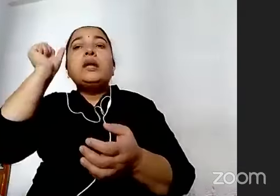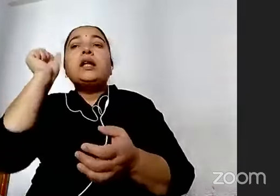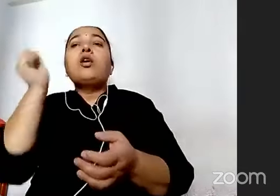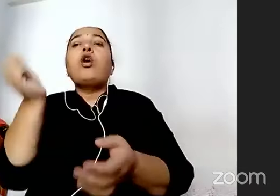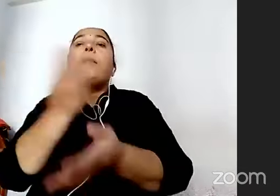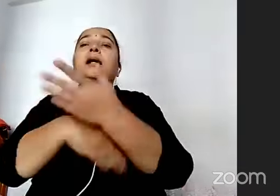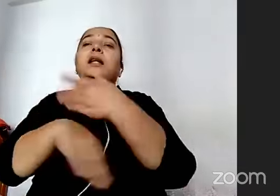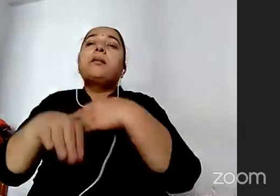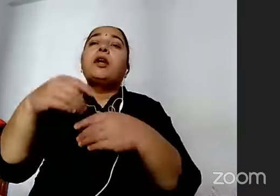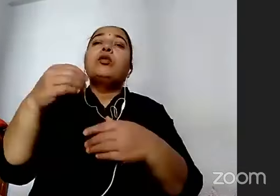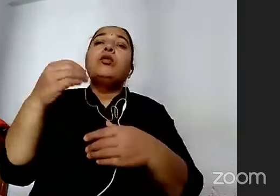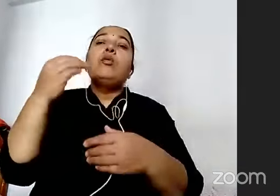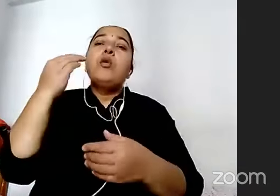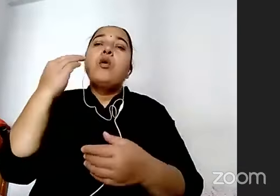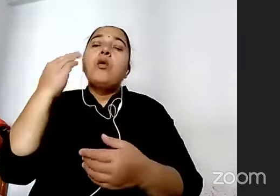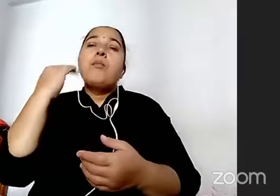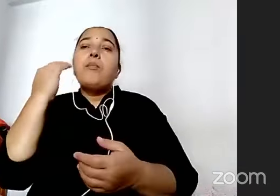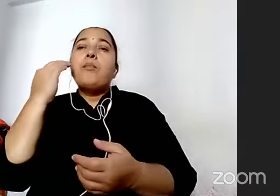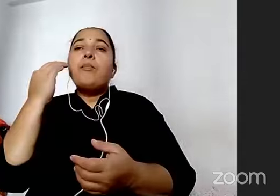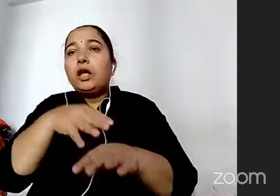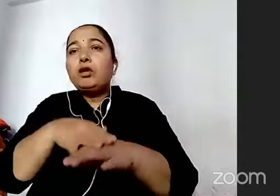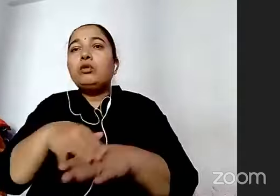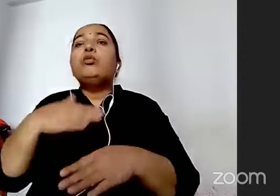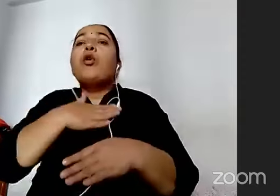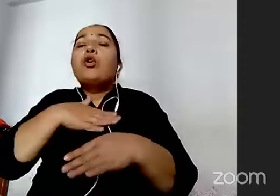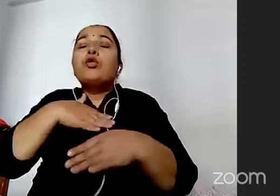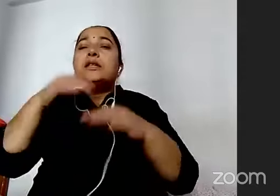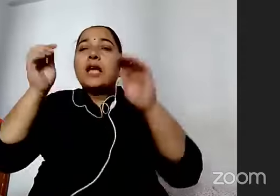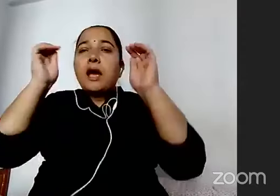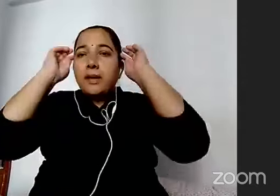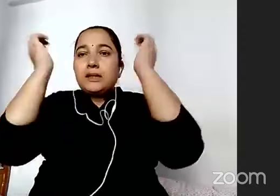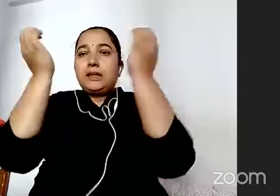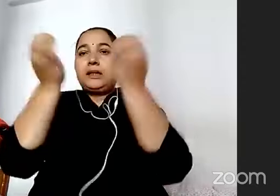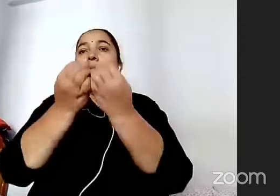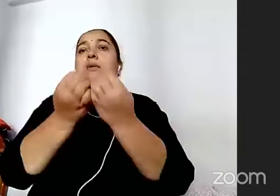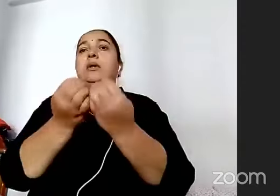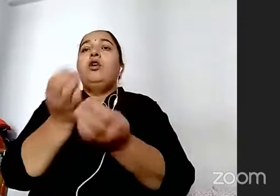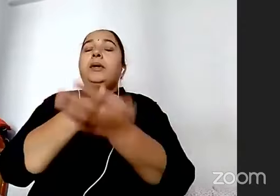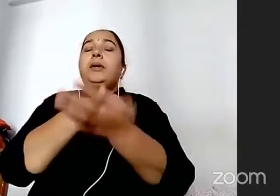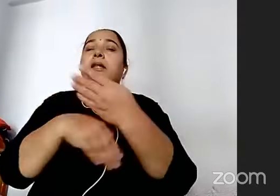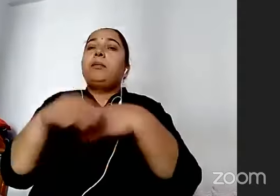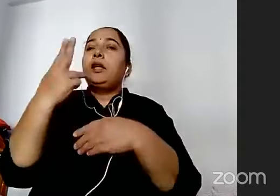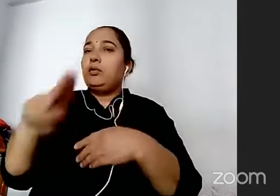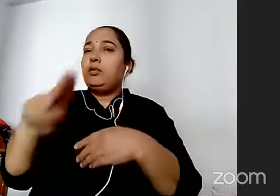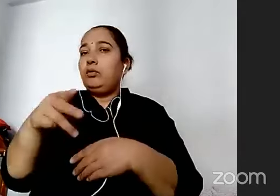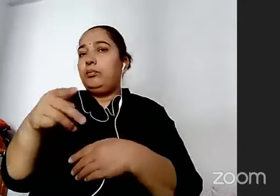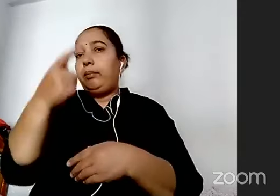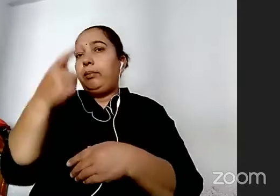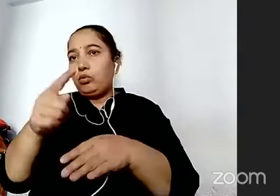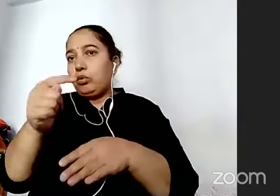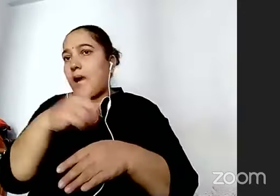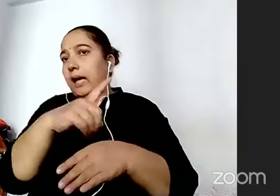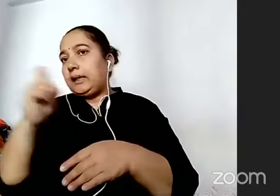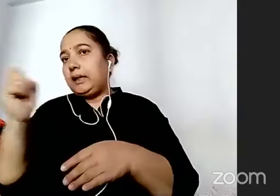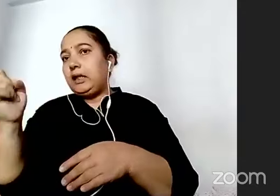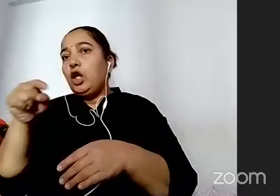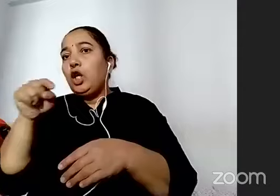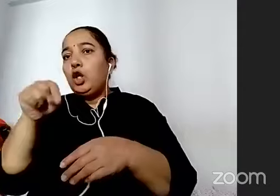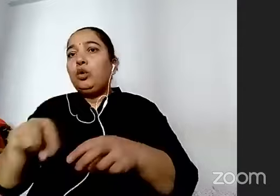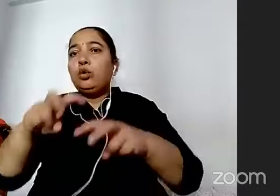भएका व्यक्तिहरू मैले अघि नैको अन्डर रिप्रेजेन्टेड ग्रुप्स नै भन्दैछु ती व्यक्तिहरूको लागि यो रिसर्चले छुँदैन,